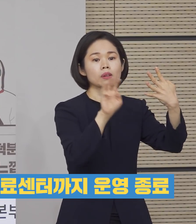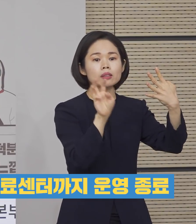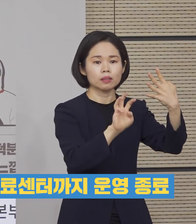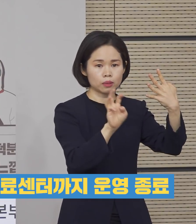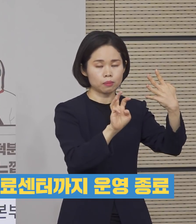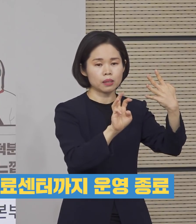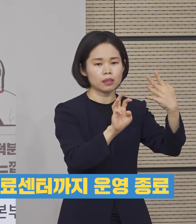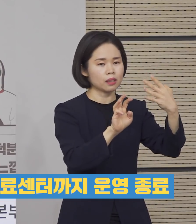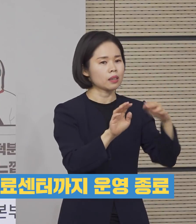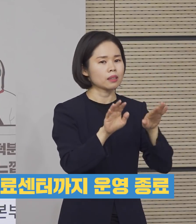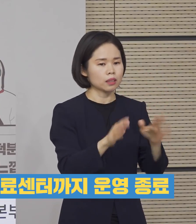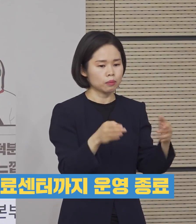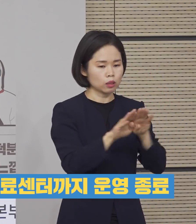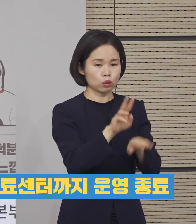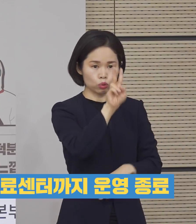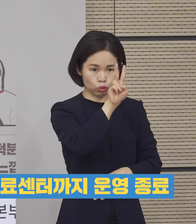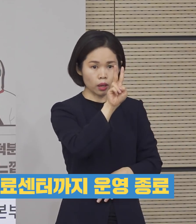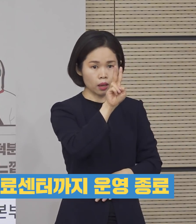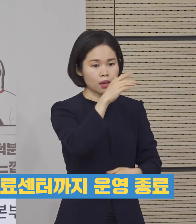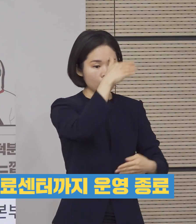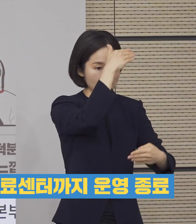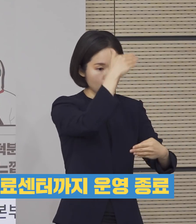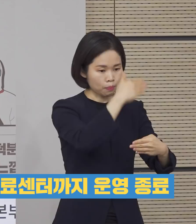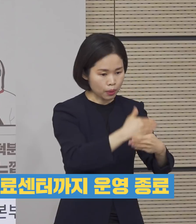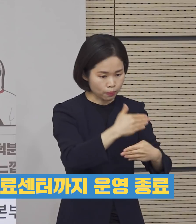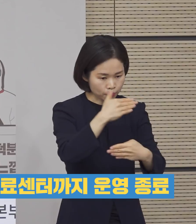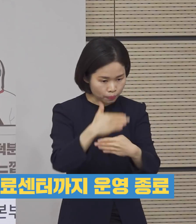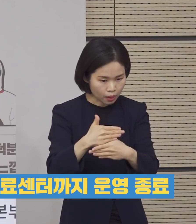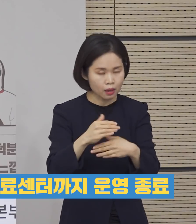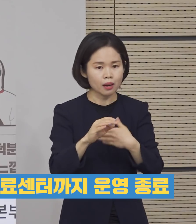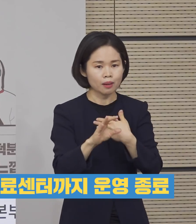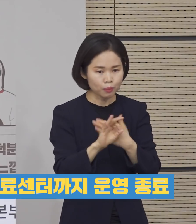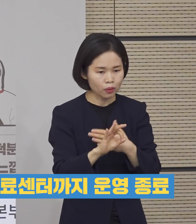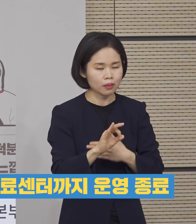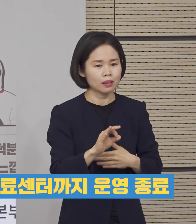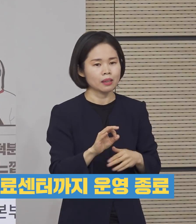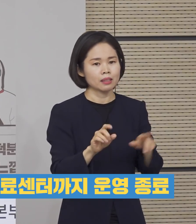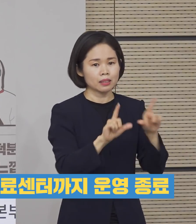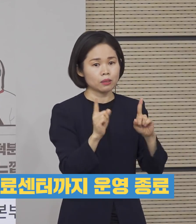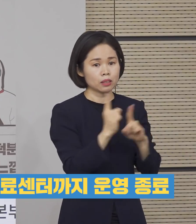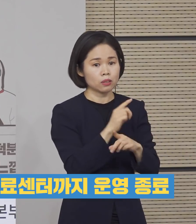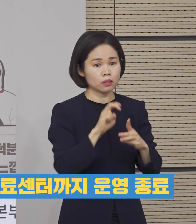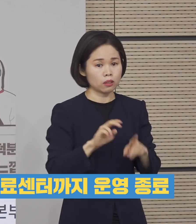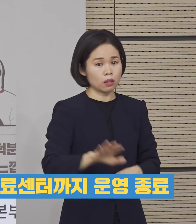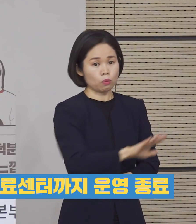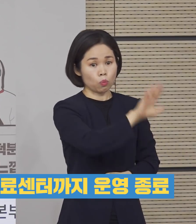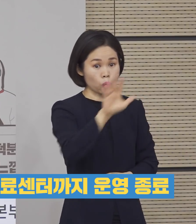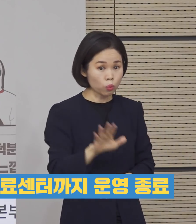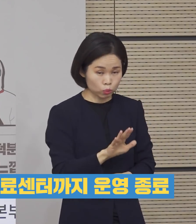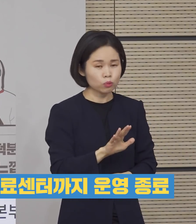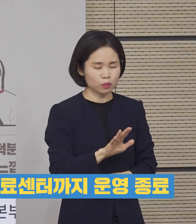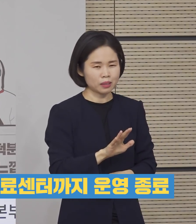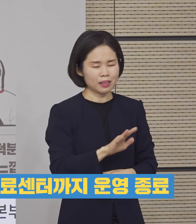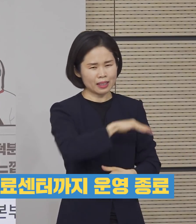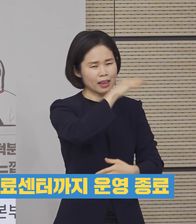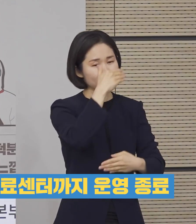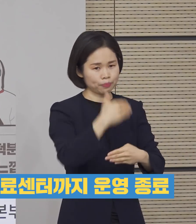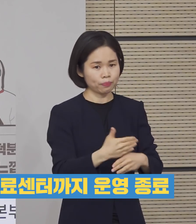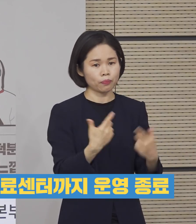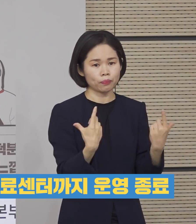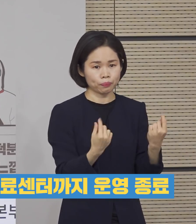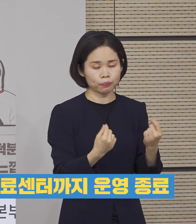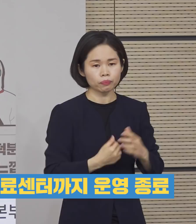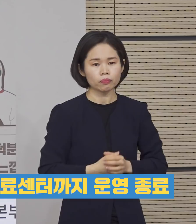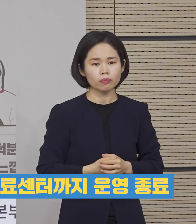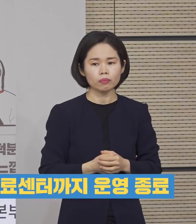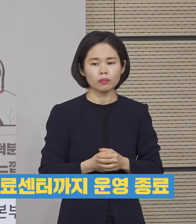줄여왔으며 4월 30일 마지막 2개소가 문을 닫으면 모든 대구 경북 생활치료센터는